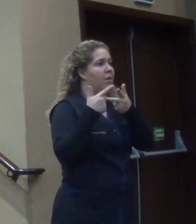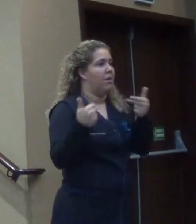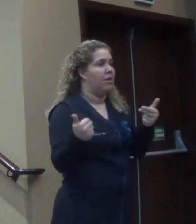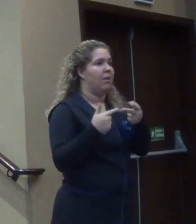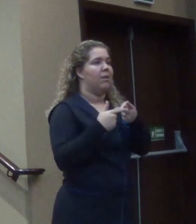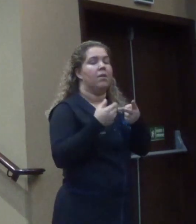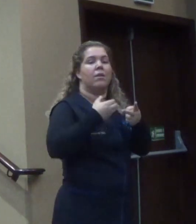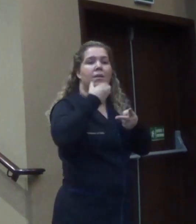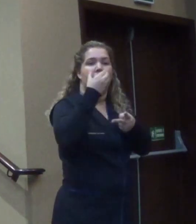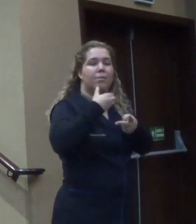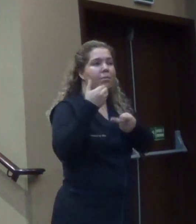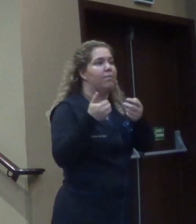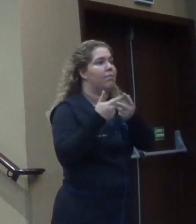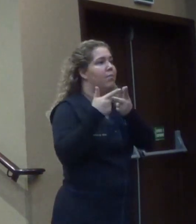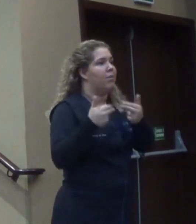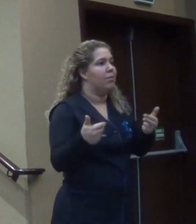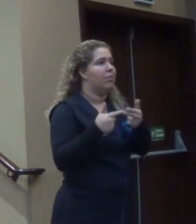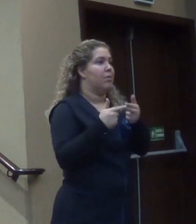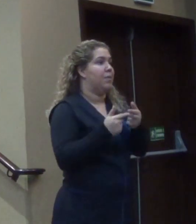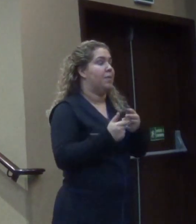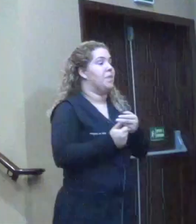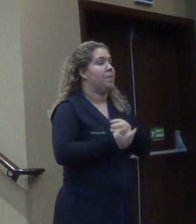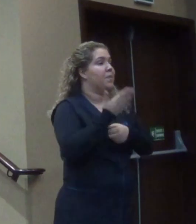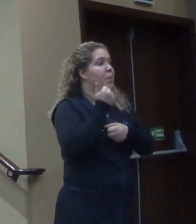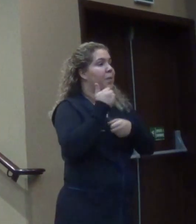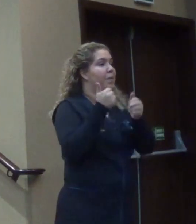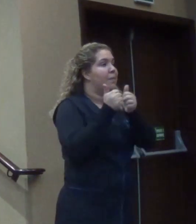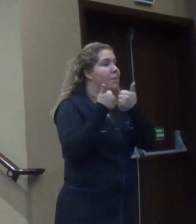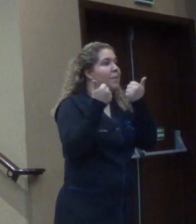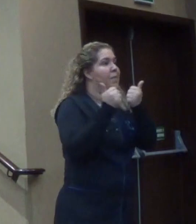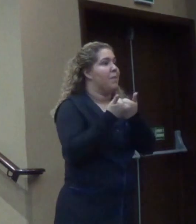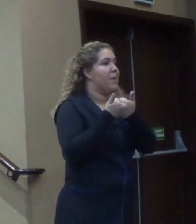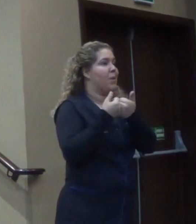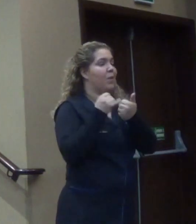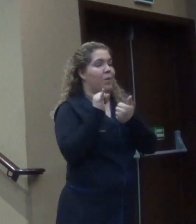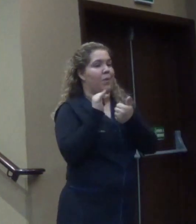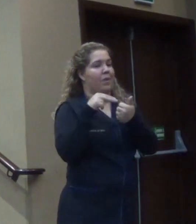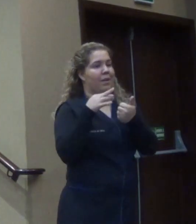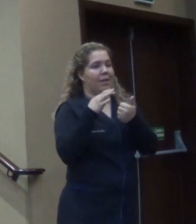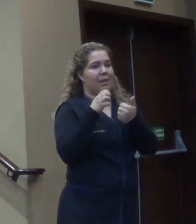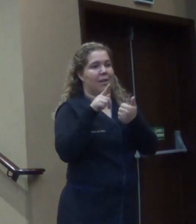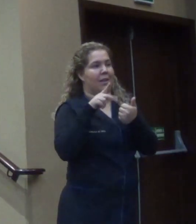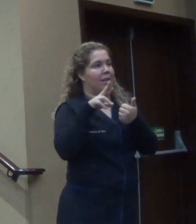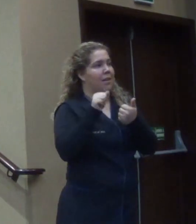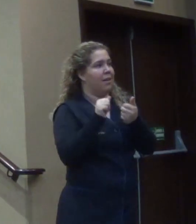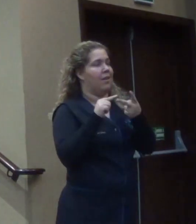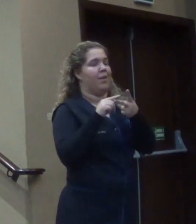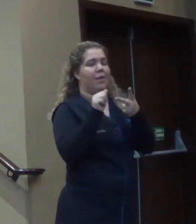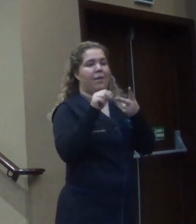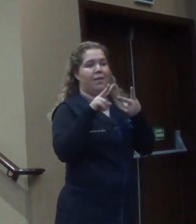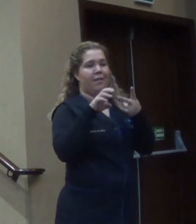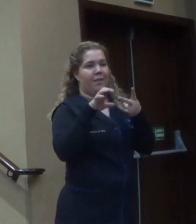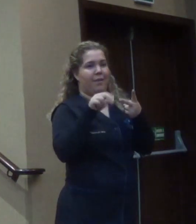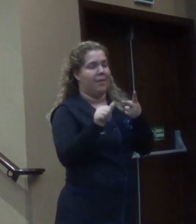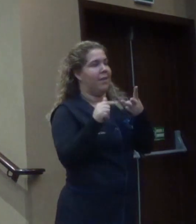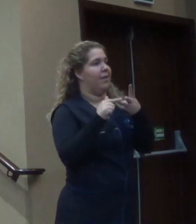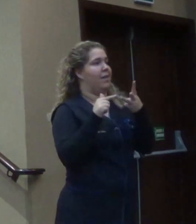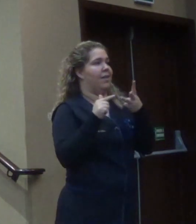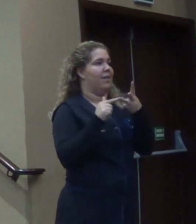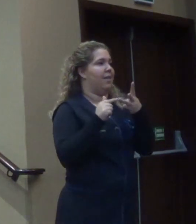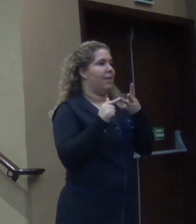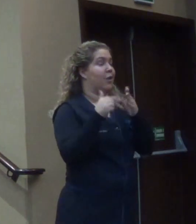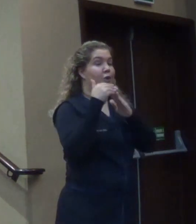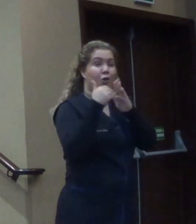os integrais, arroz integral, pão integral, farinha integral, trigo integral, aveia. Todas essas coisas fazem parte de uma